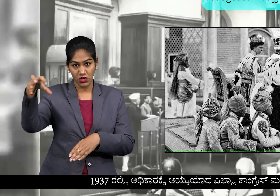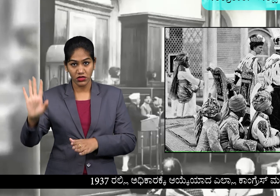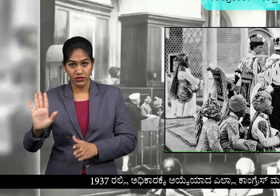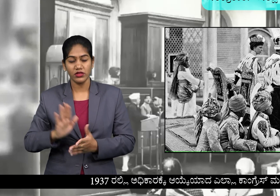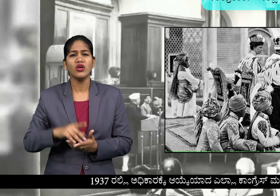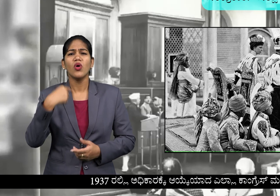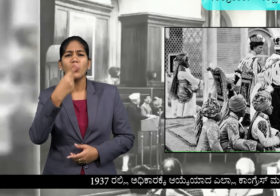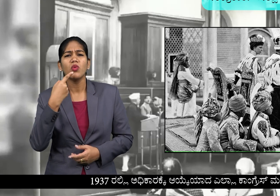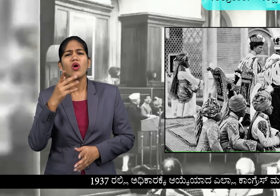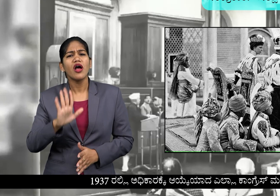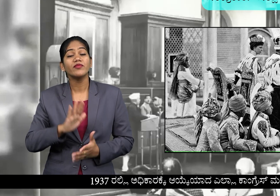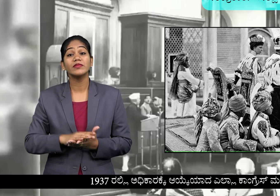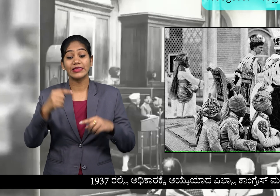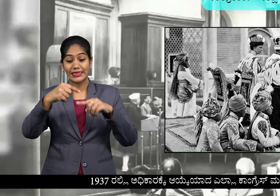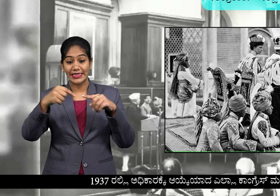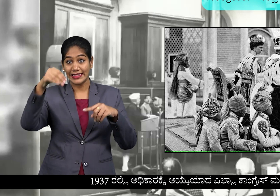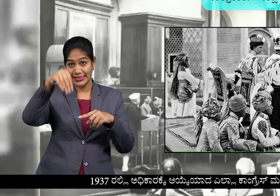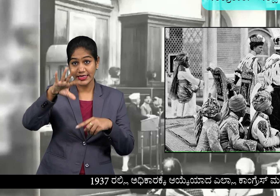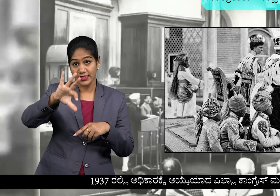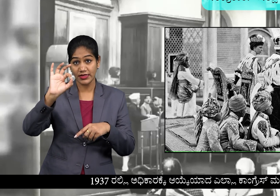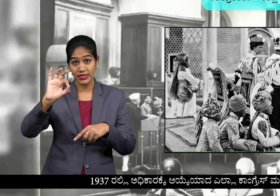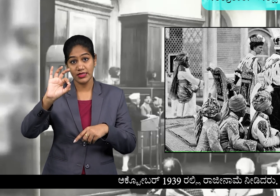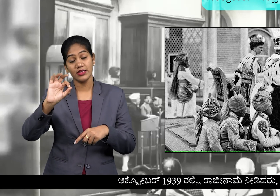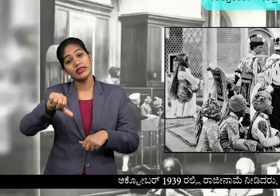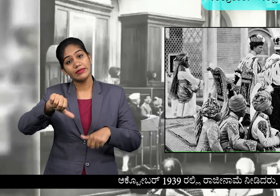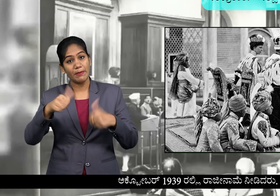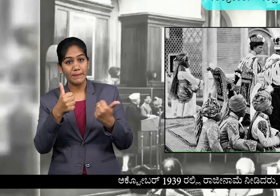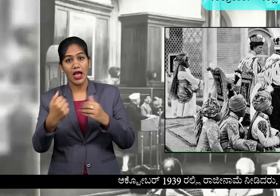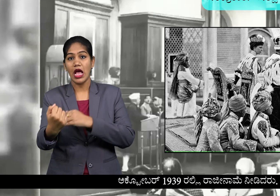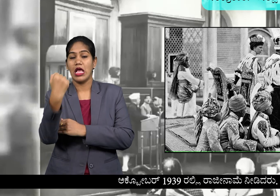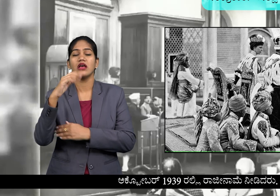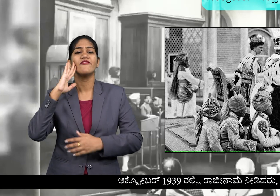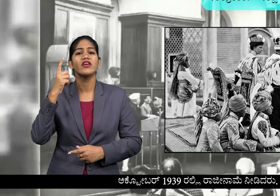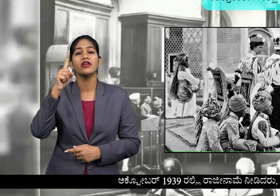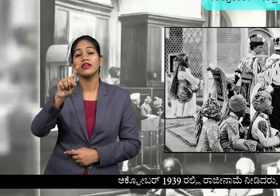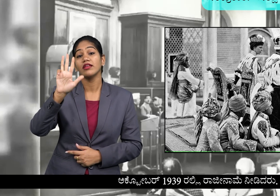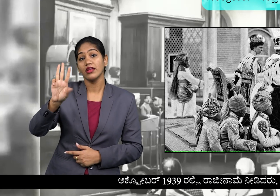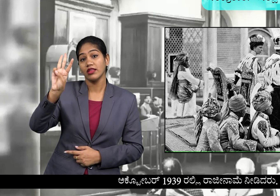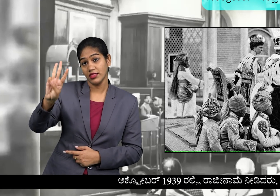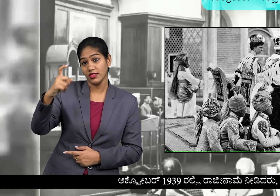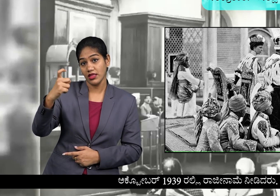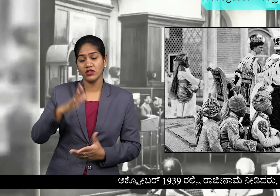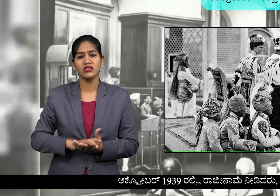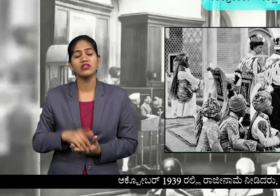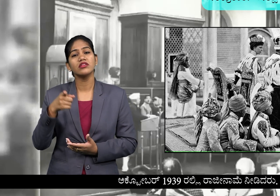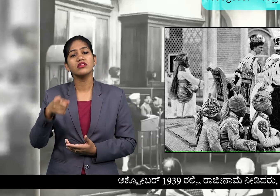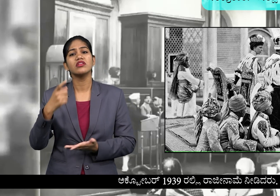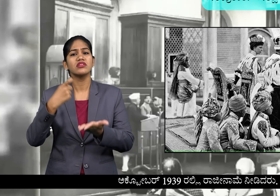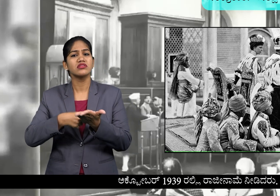1937ರಲ್ಲಿ ಅಧಿಕಾರಕ್ಕೆ ಆಯ್ಕೆಯಾದ ಎಲ್ಲ ಕಾಂಗ್ರೆಸ್ ಮಂತ್ರಿಗಳು ಅಕ್ಟೋಬರ್ 1939ರಲ್ಲಿ ರಾಜೀನಾಮೆ